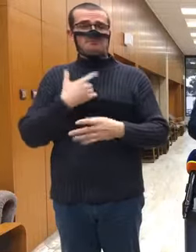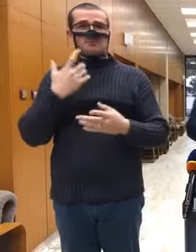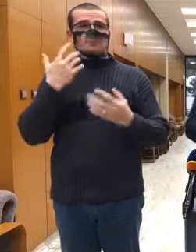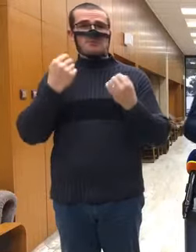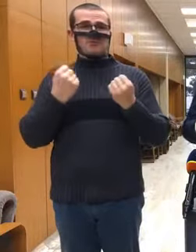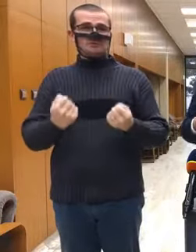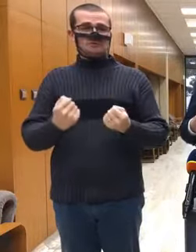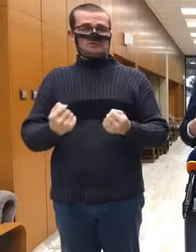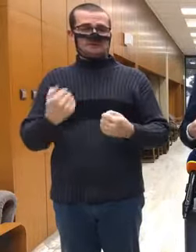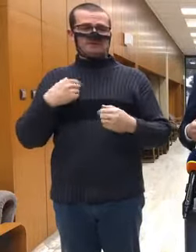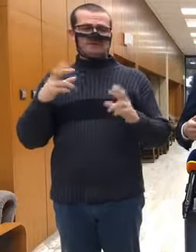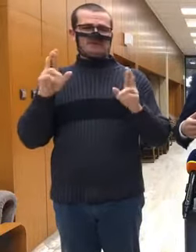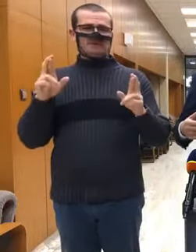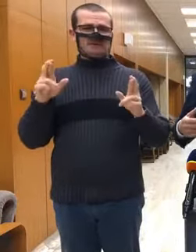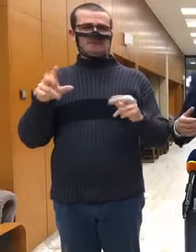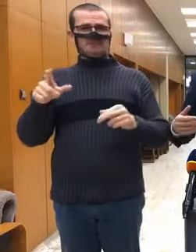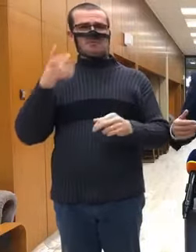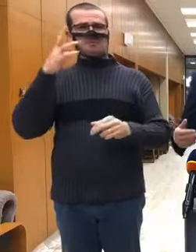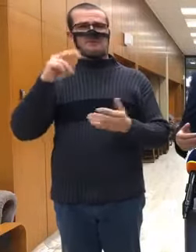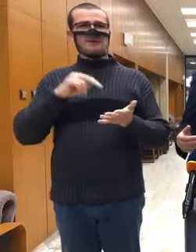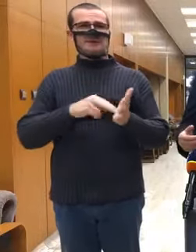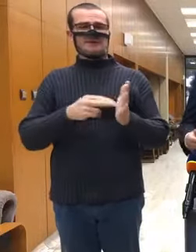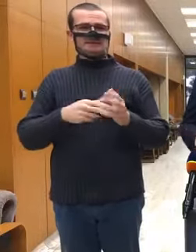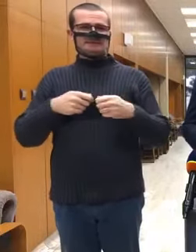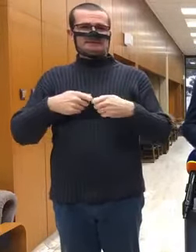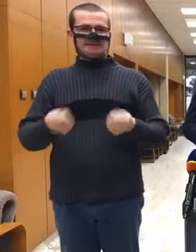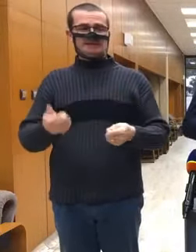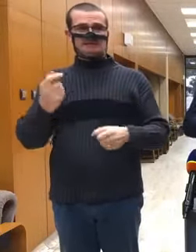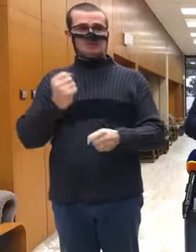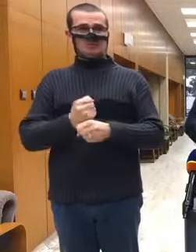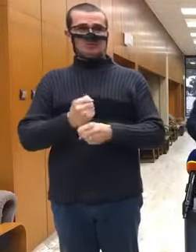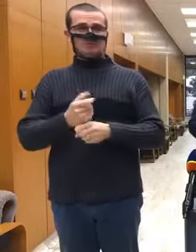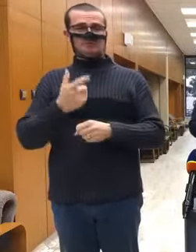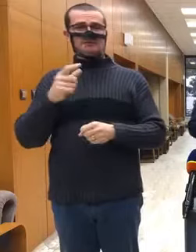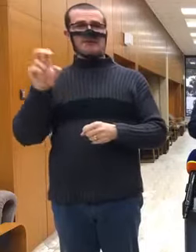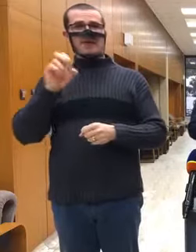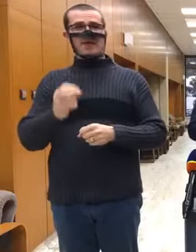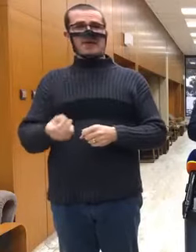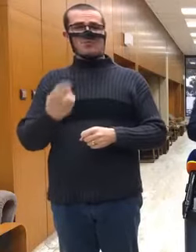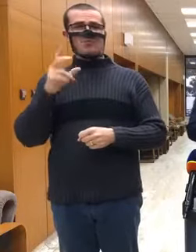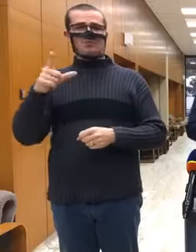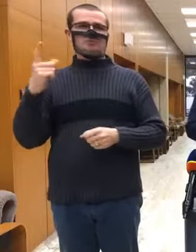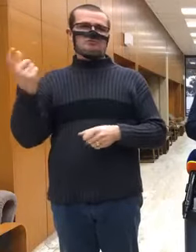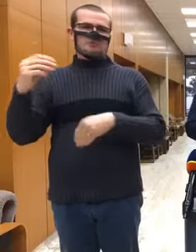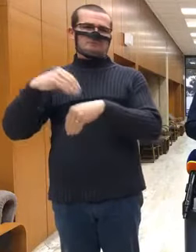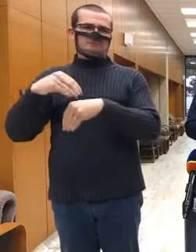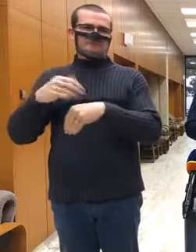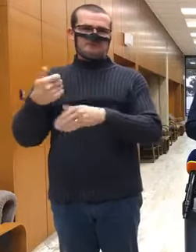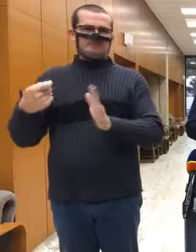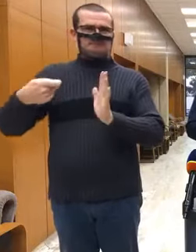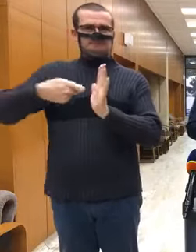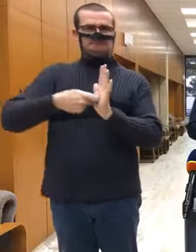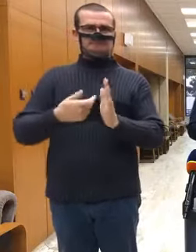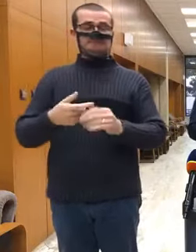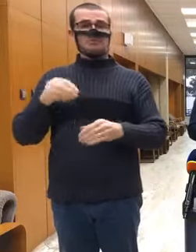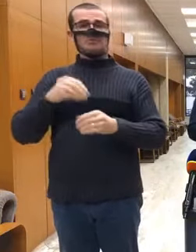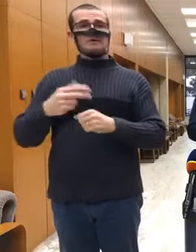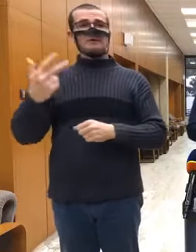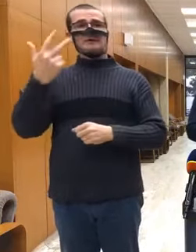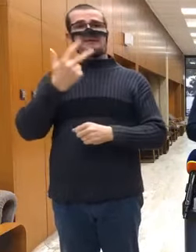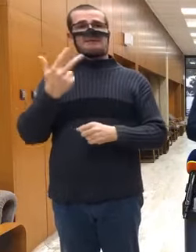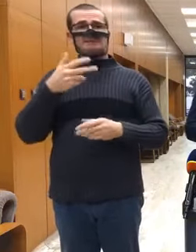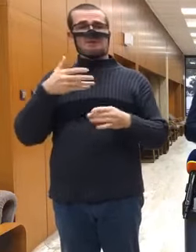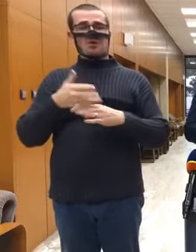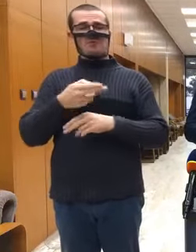ale dúfam, že to bude technicky možné to spraviť, lebo aj Únia ešte má do toho čo rozprávať. A tých 30 miliónov eur